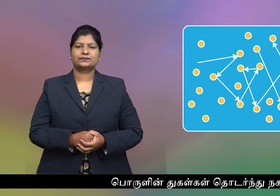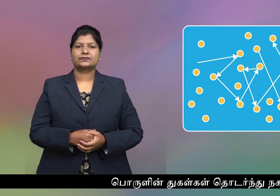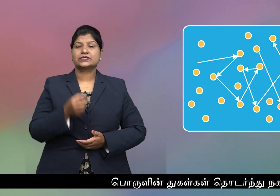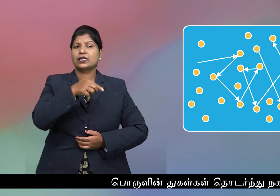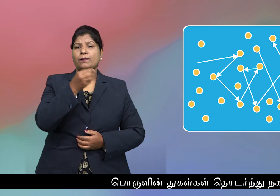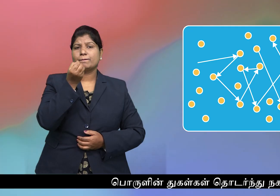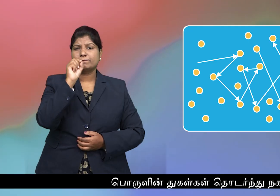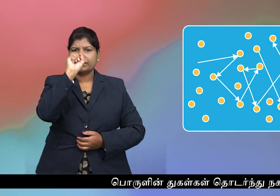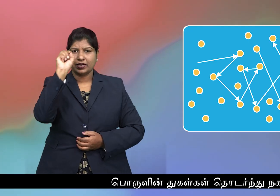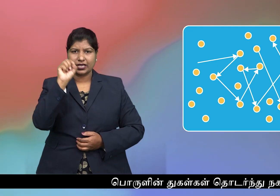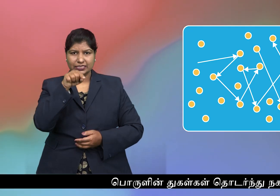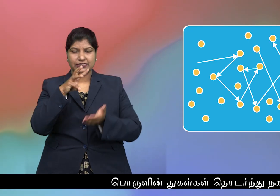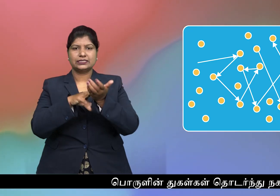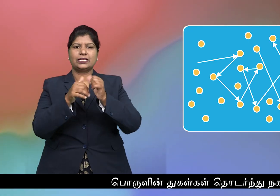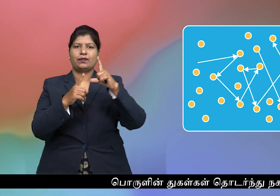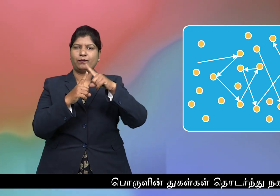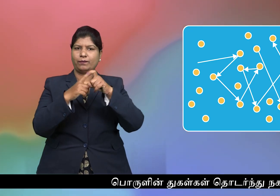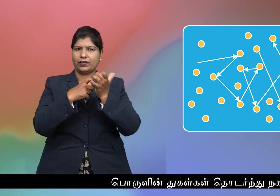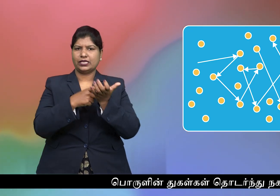பொருளின் துகள்கள் தொடர்ந்து நகரும்.